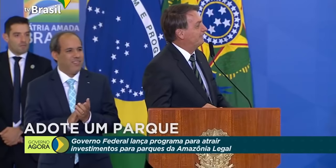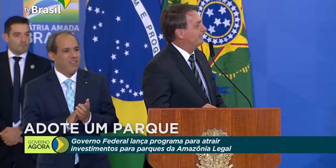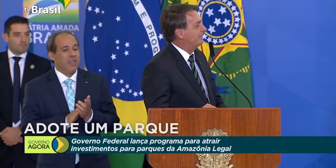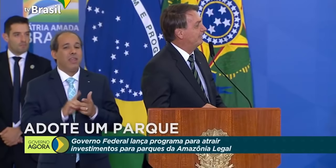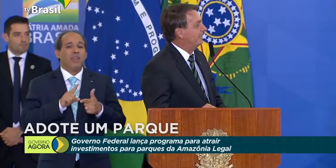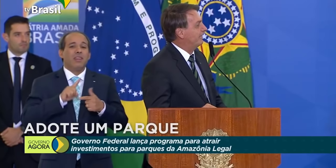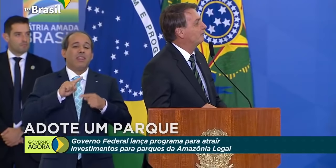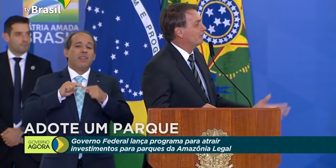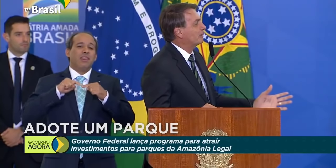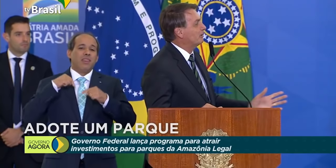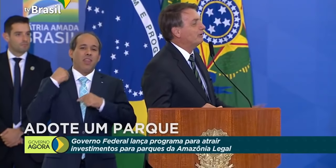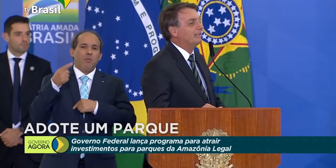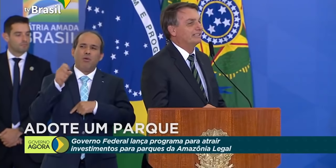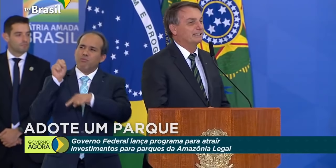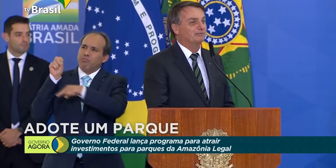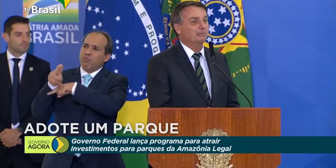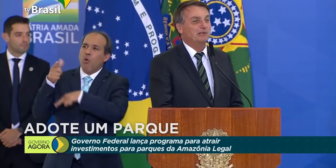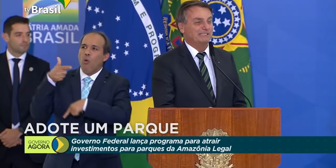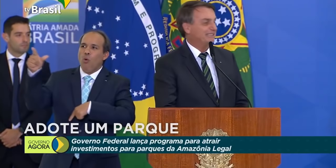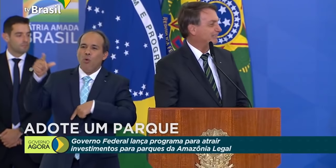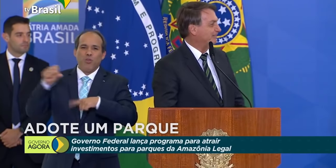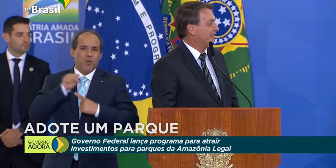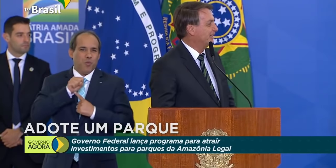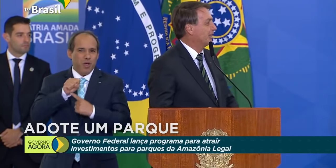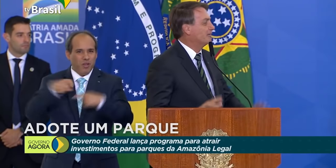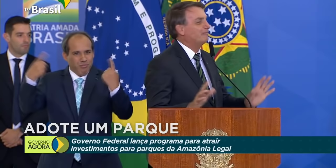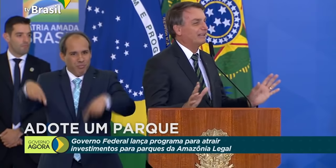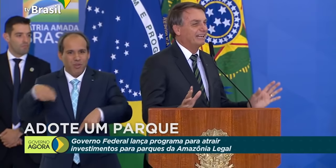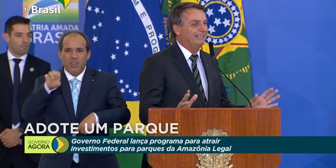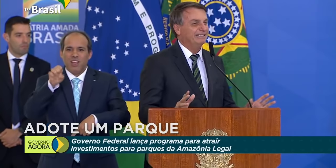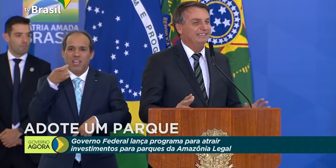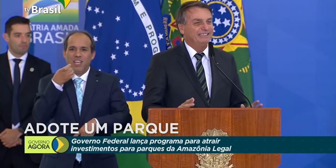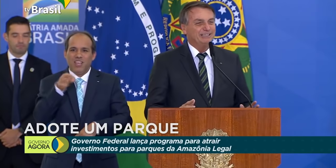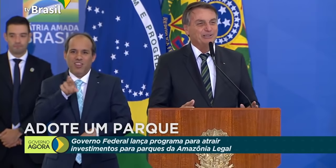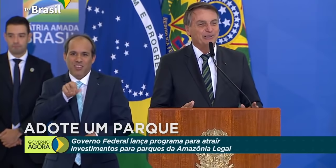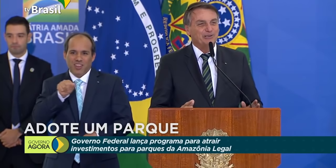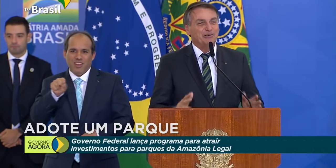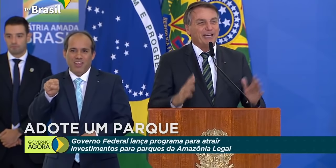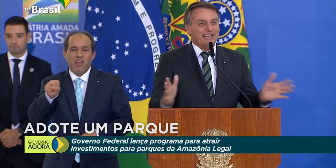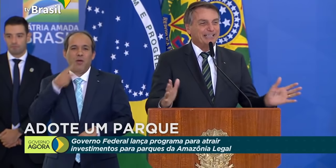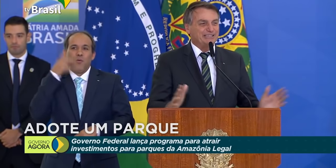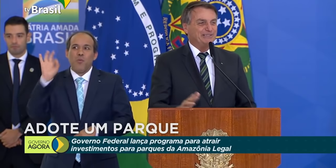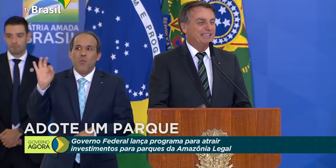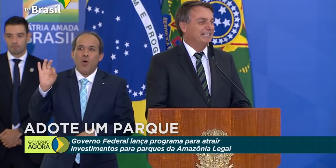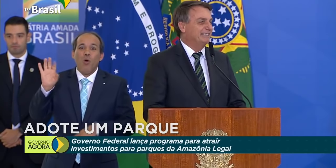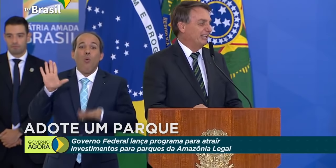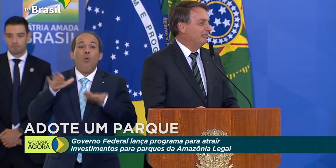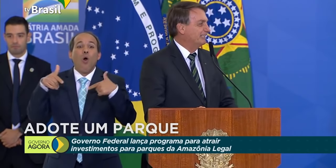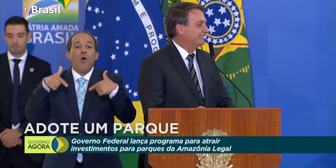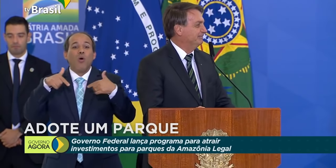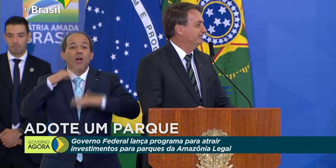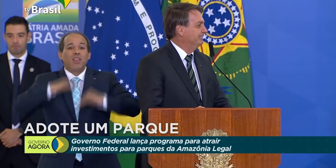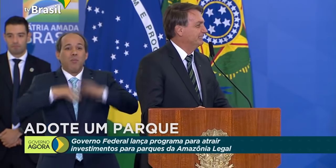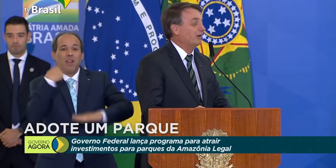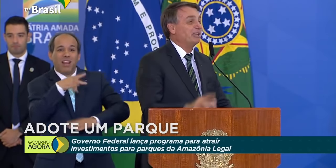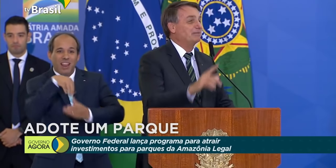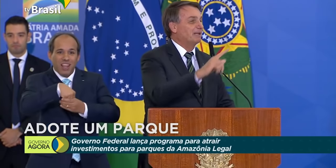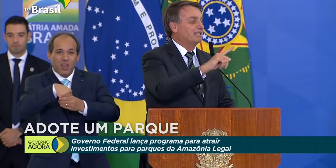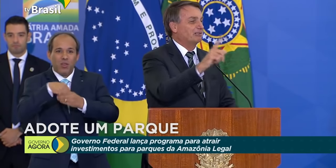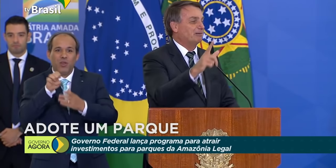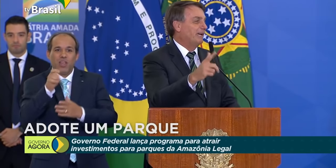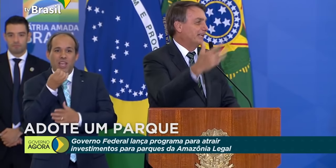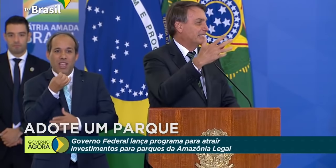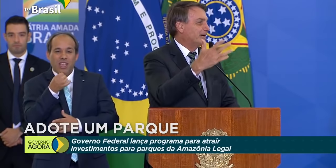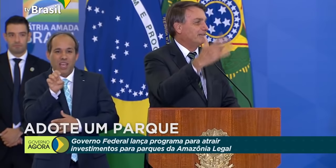e depois ela foi para concorrência foi para o Extra eu não vou falar qual era a atividade dela não entra